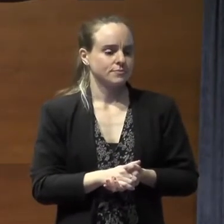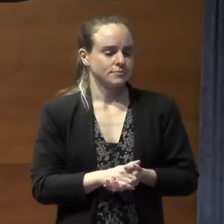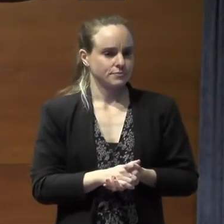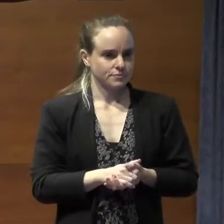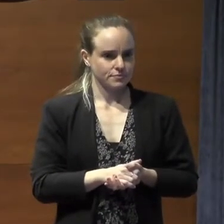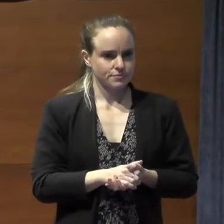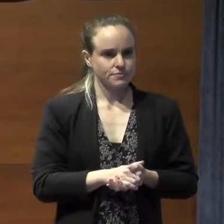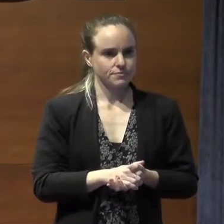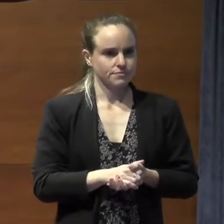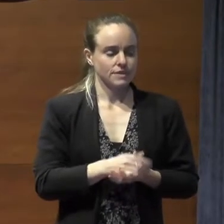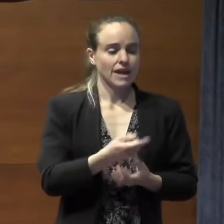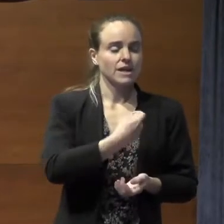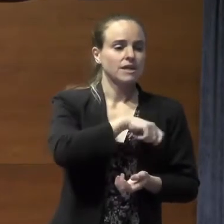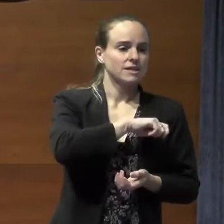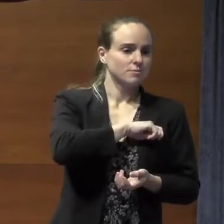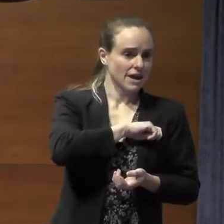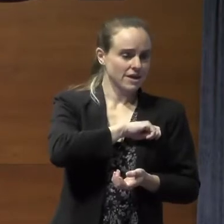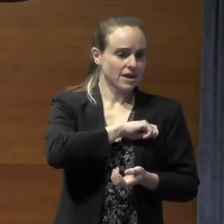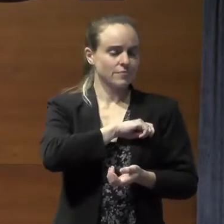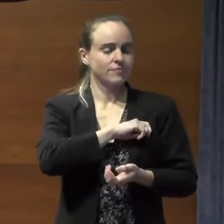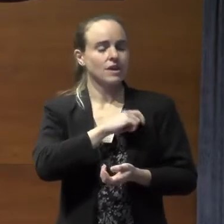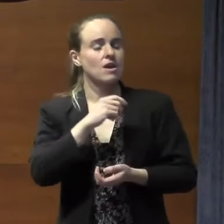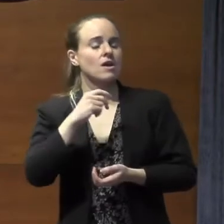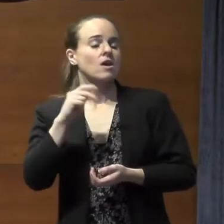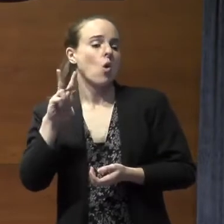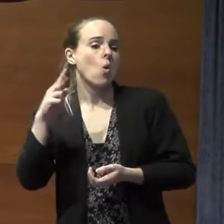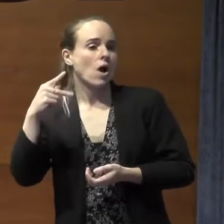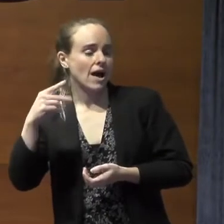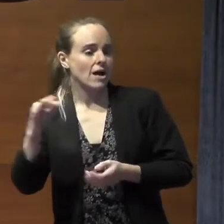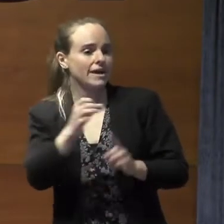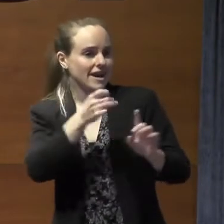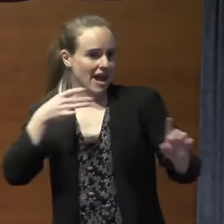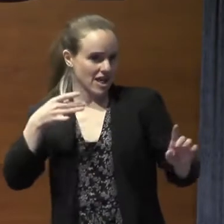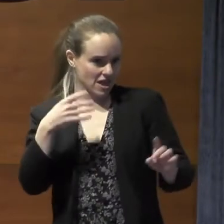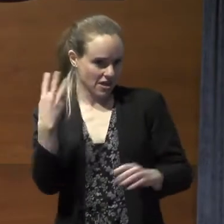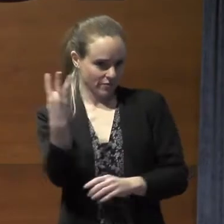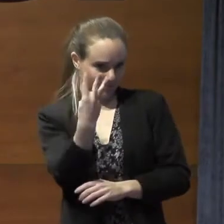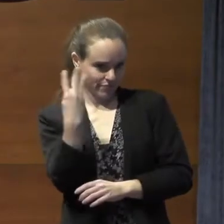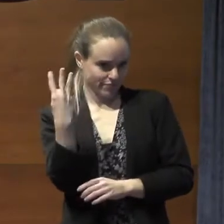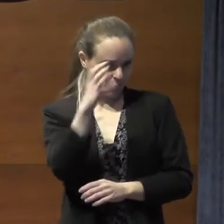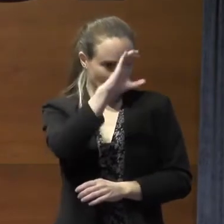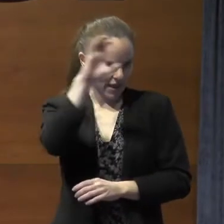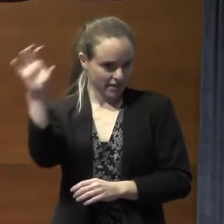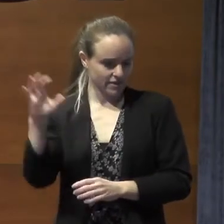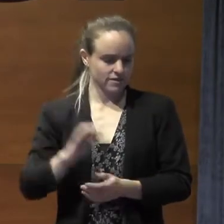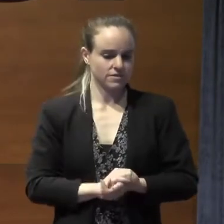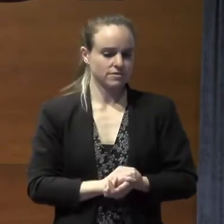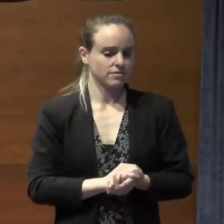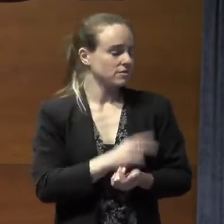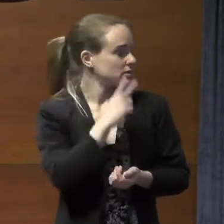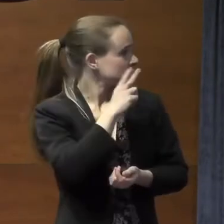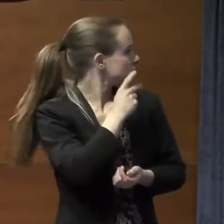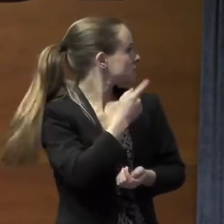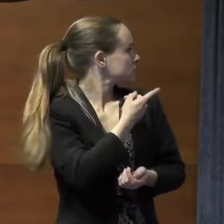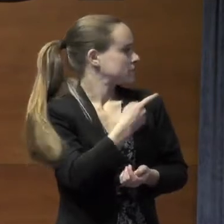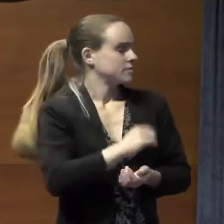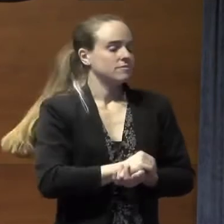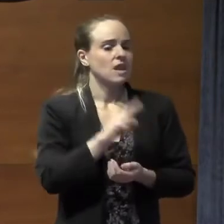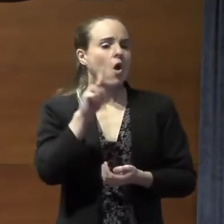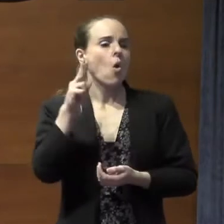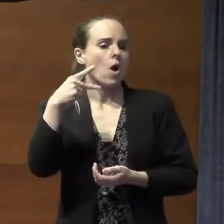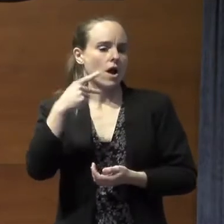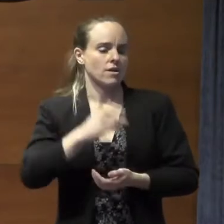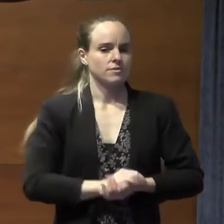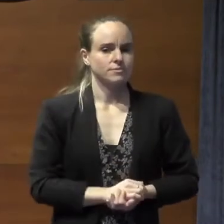recogida de datos tanto en España como en el Reino Unido como en Irlanda. Se presenta la primera página del cuestionario que se pasó en Reino